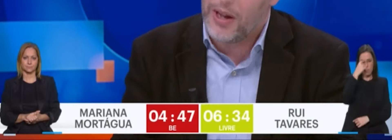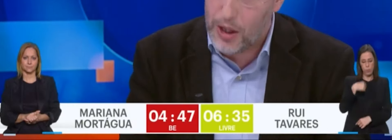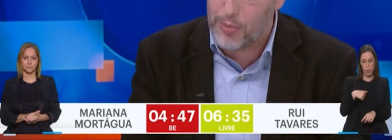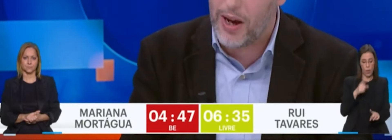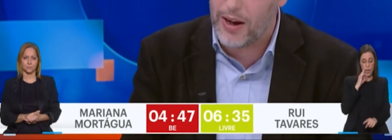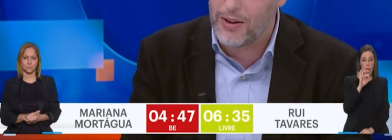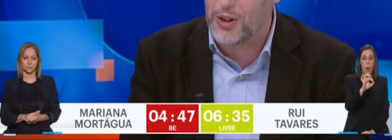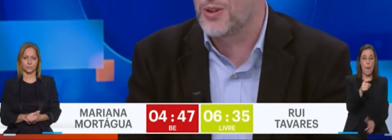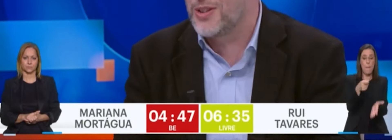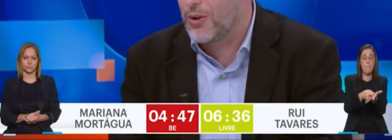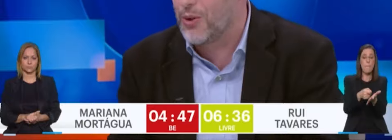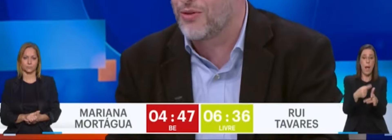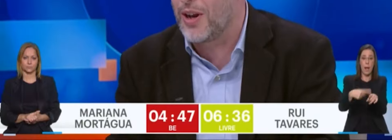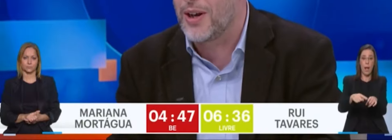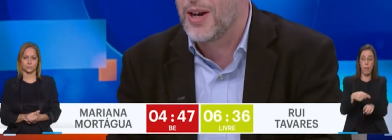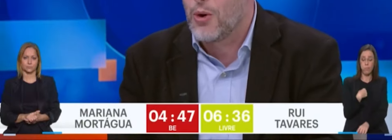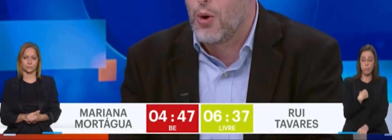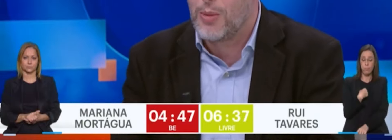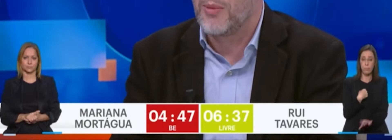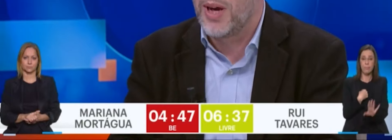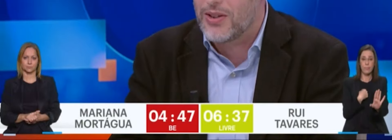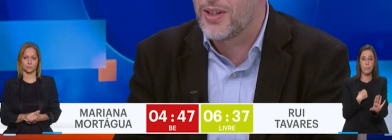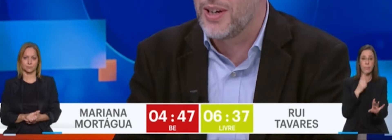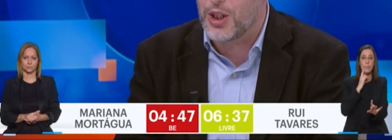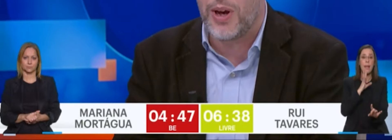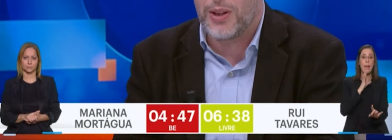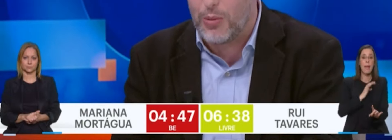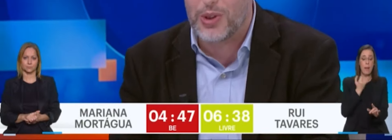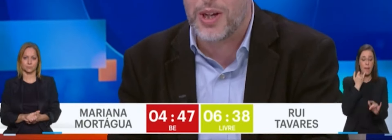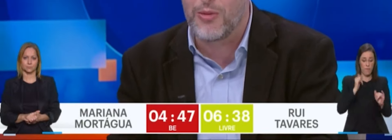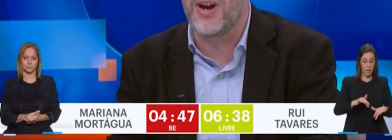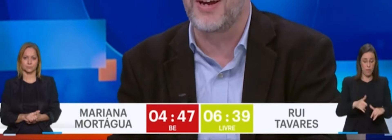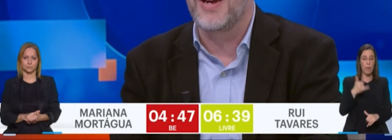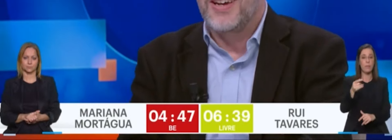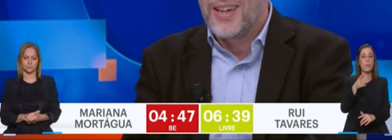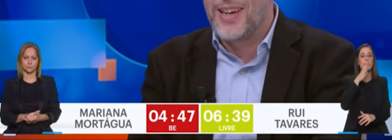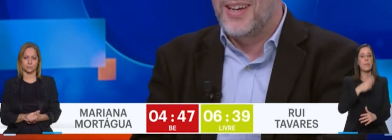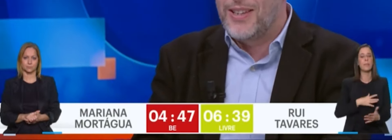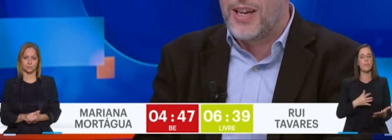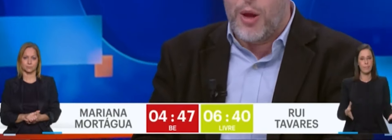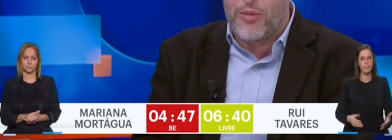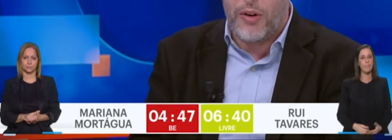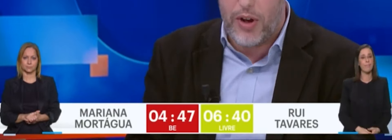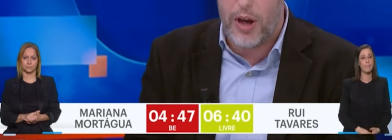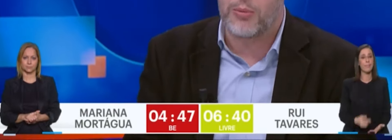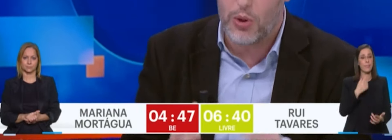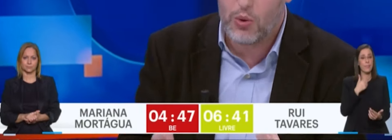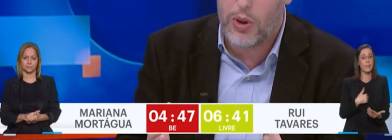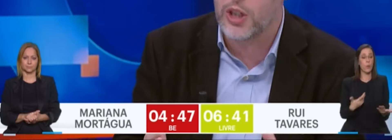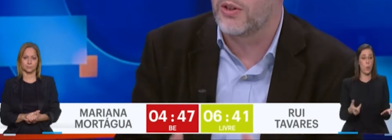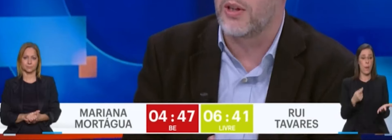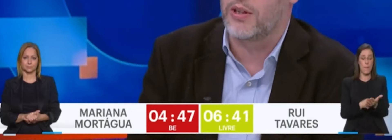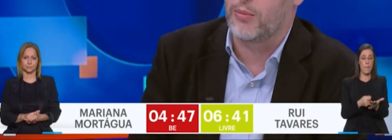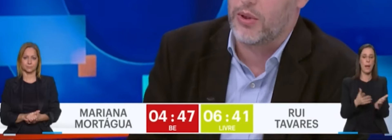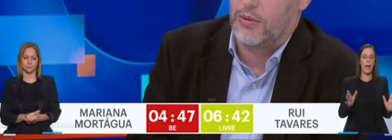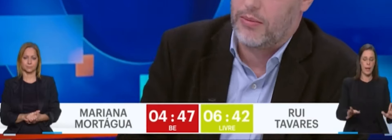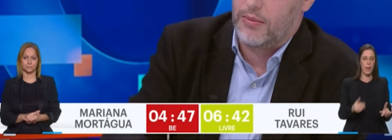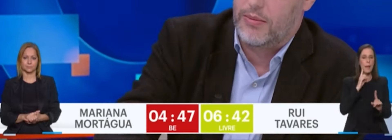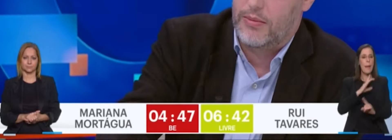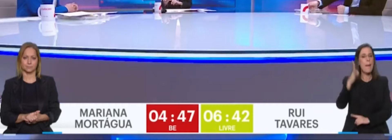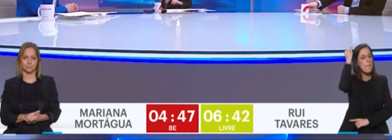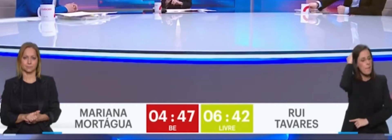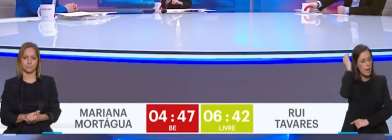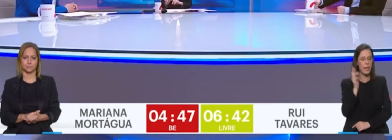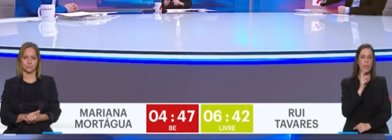8 é dia de pagar rendas sei quando falar com a minha mãe a seguir este debate é uma coisa que ele me vai temos passar à Mariana para